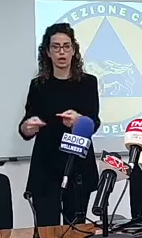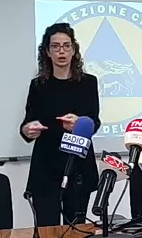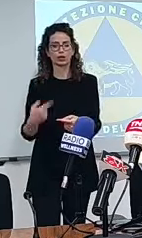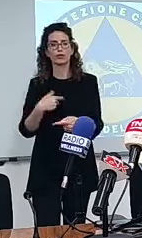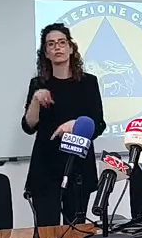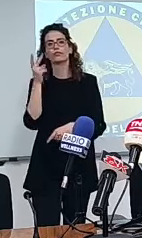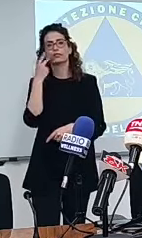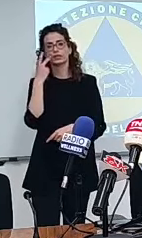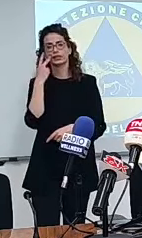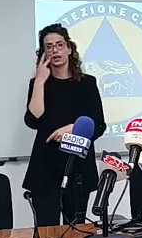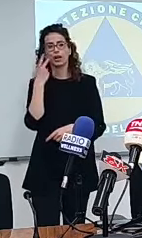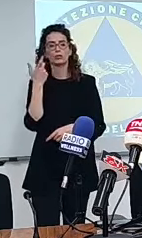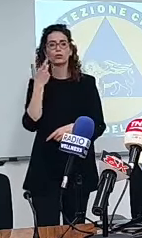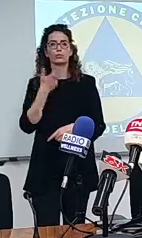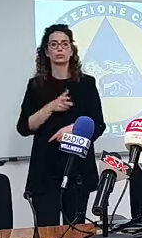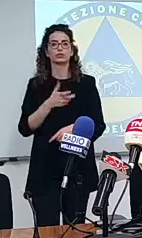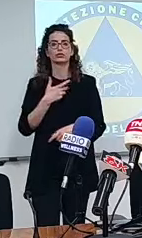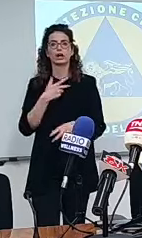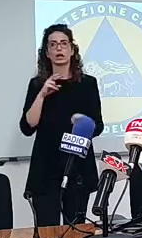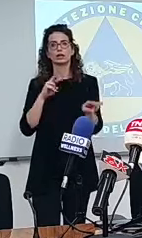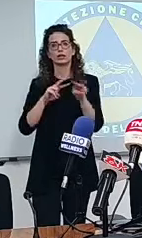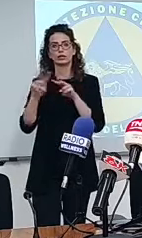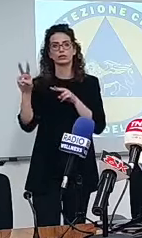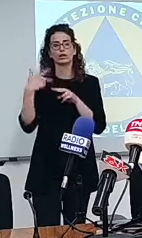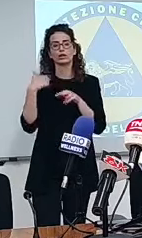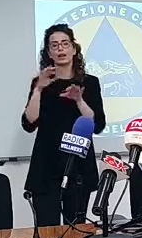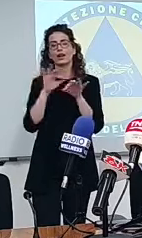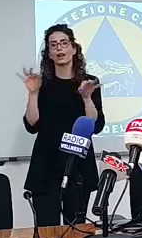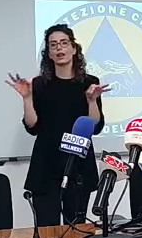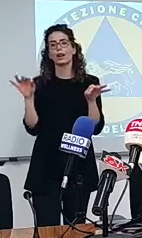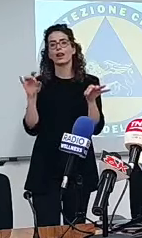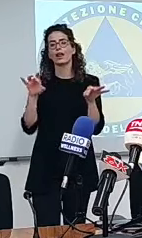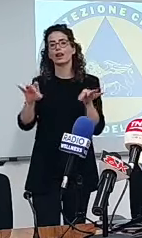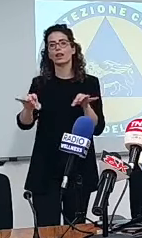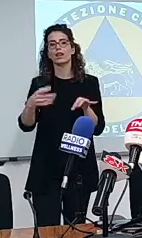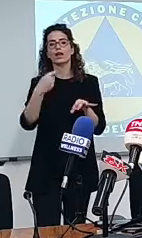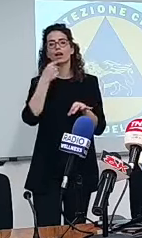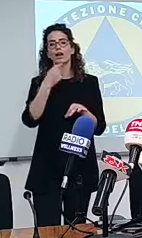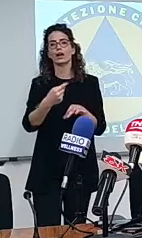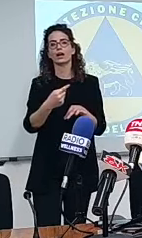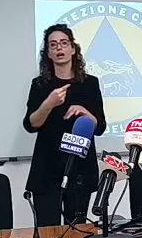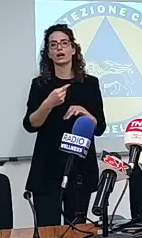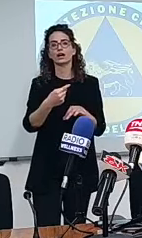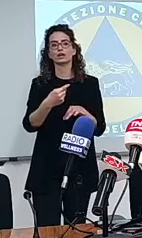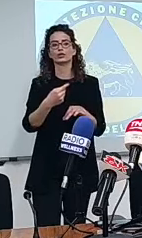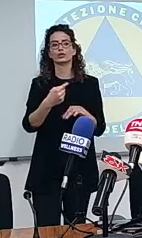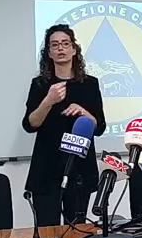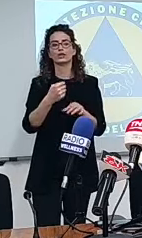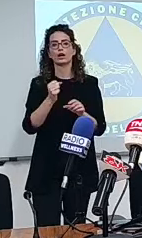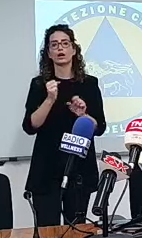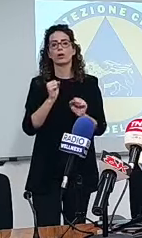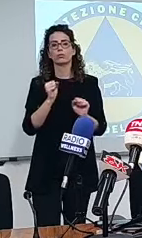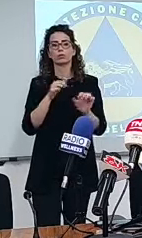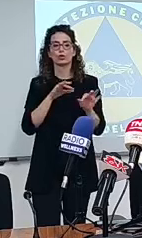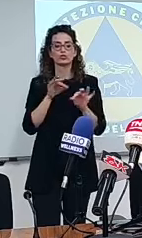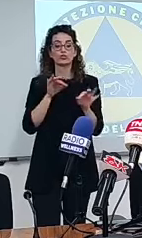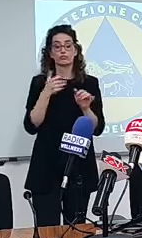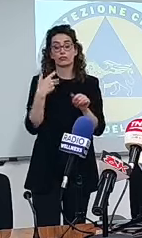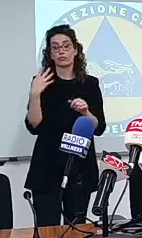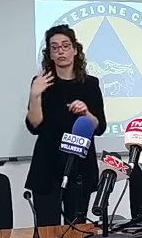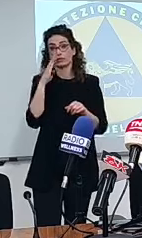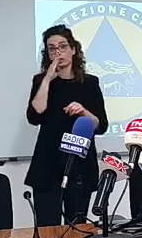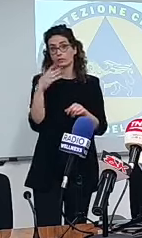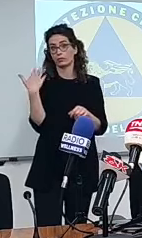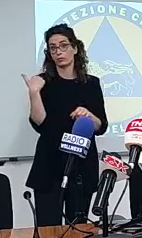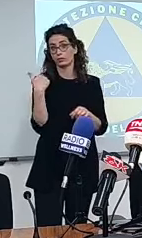se avete sentito insomma anche a livello nazionale ogni tanto citano, quindi come qualcosa che potrebbe gestire direttamente il commissario Figliuolo, però